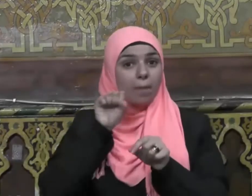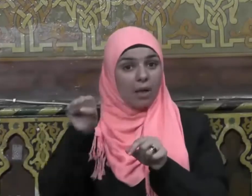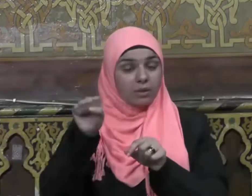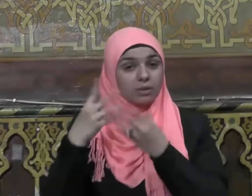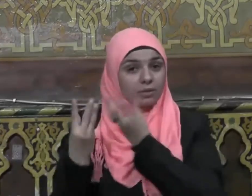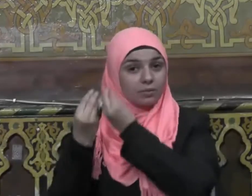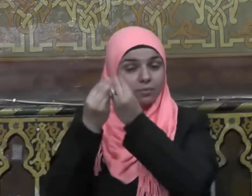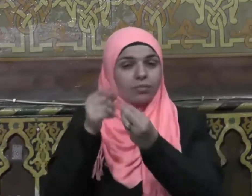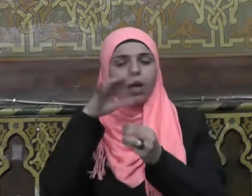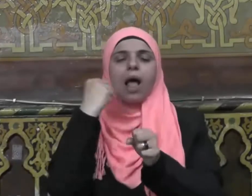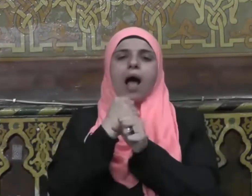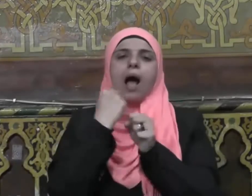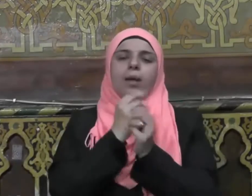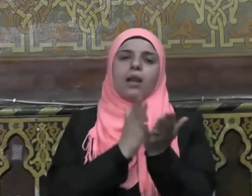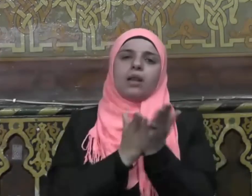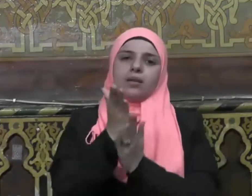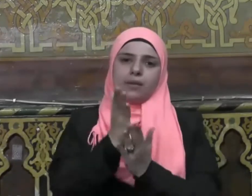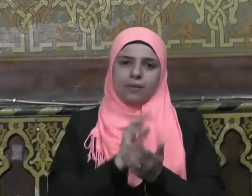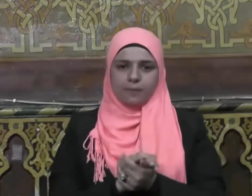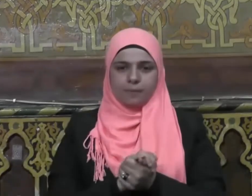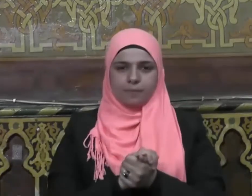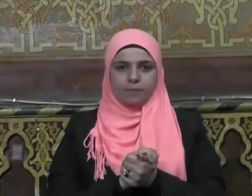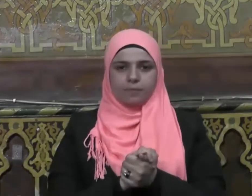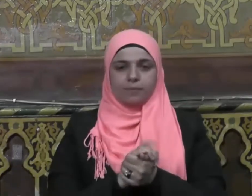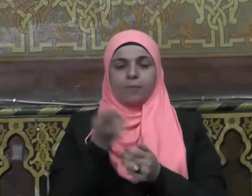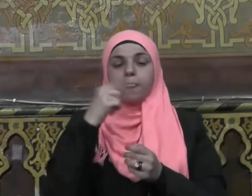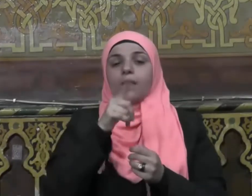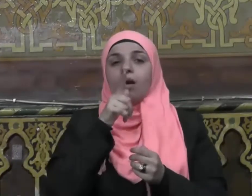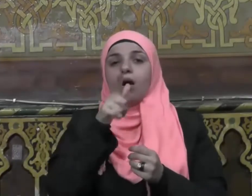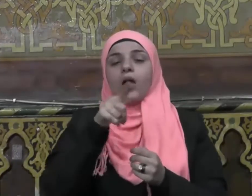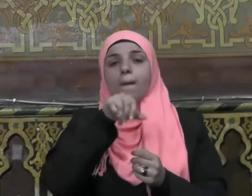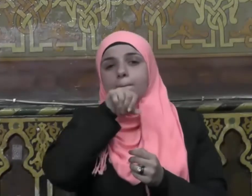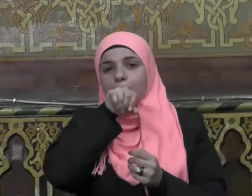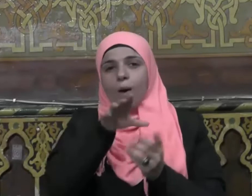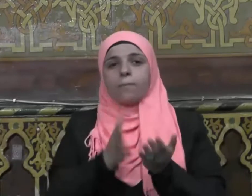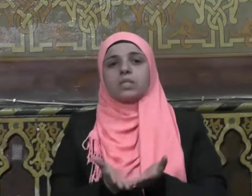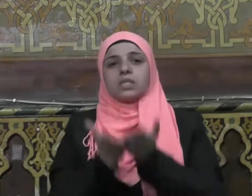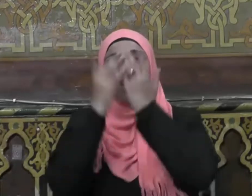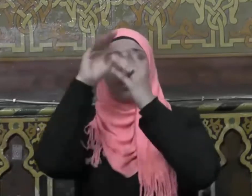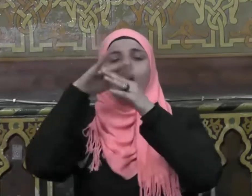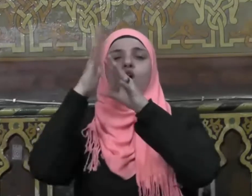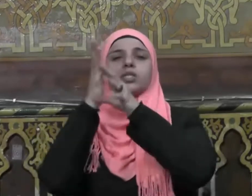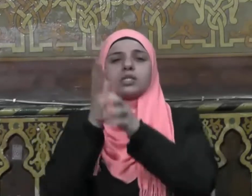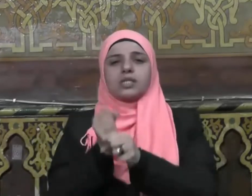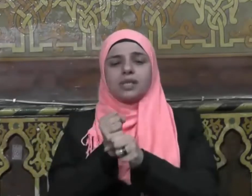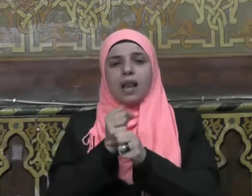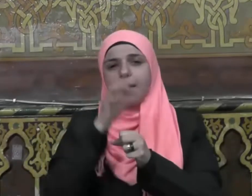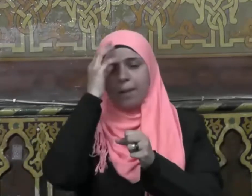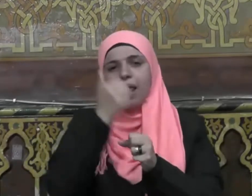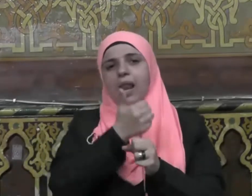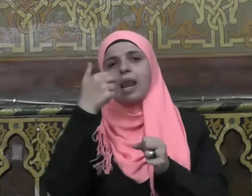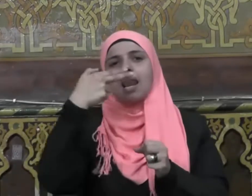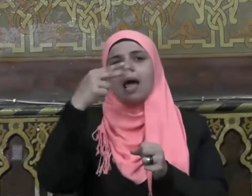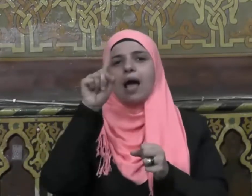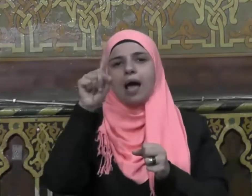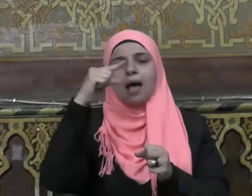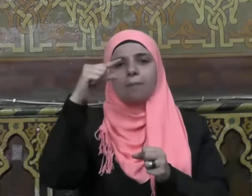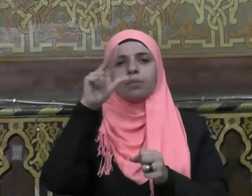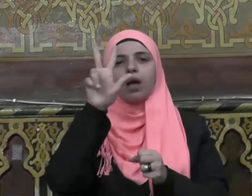الذي عليه فيها. وقال صلى الله عليه وسلم لعبد الرحمن بن سمرة: